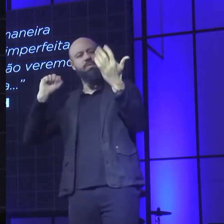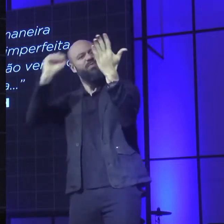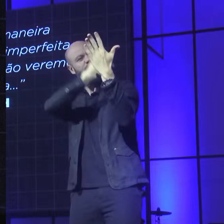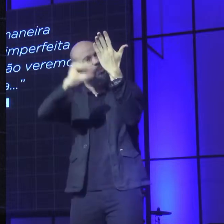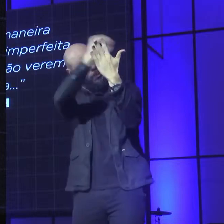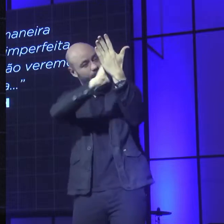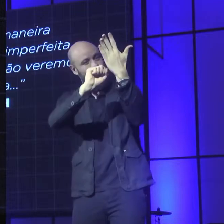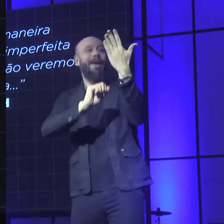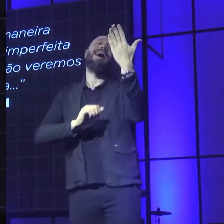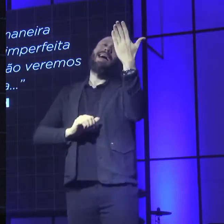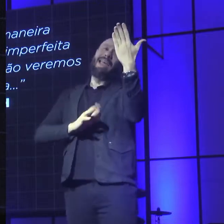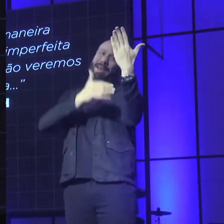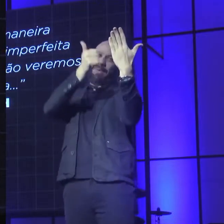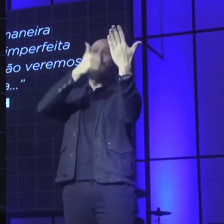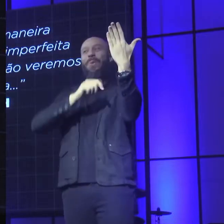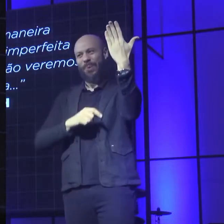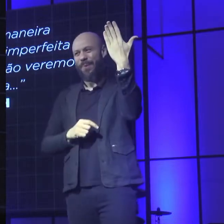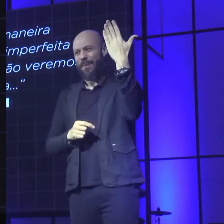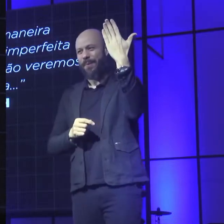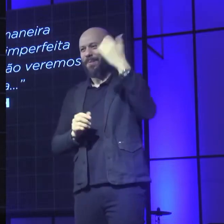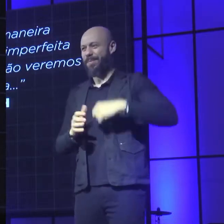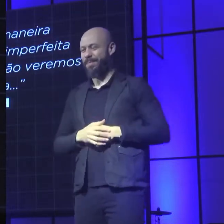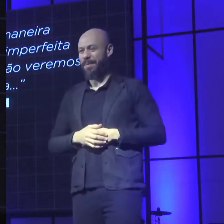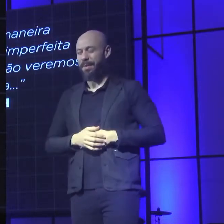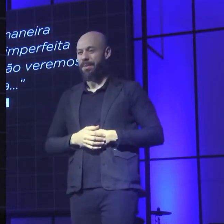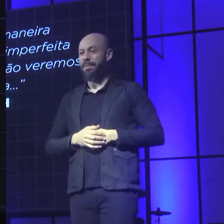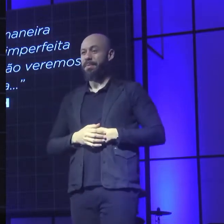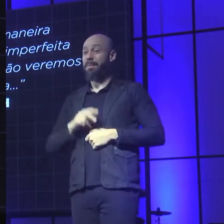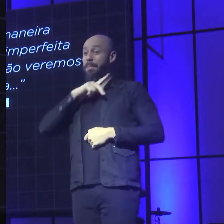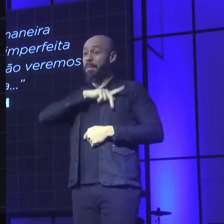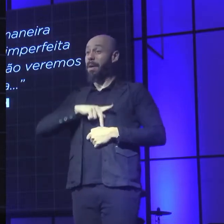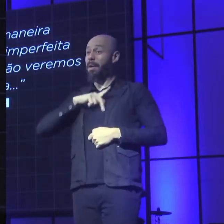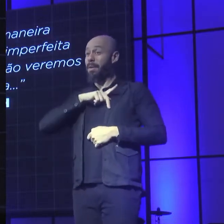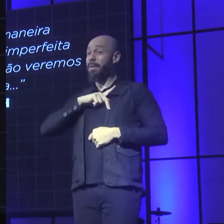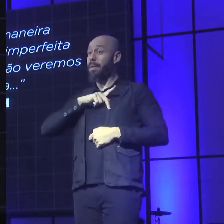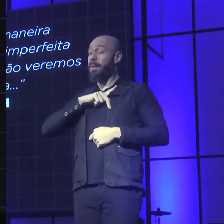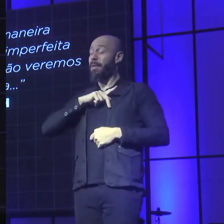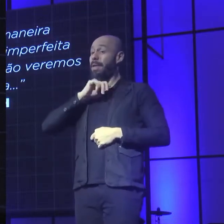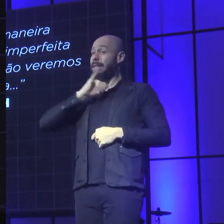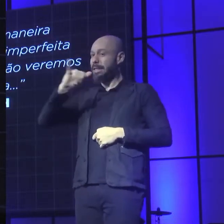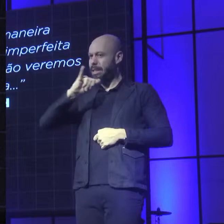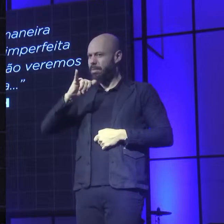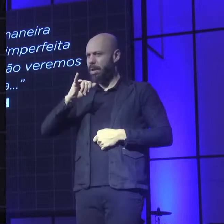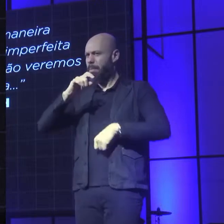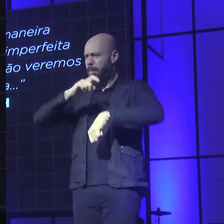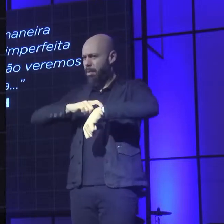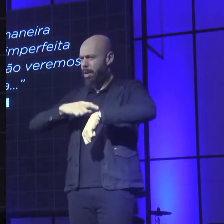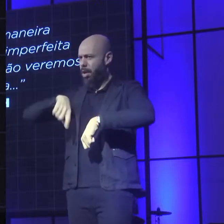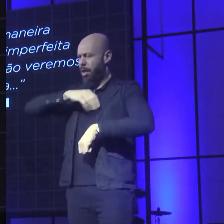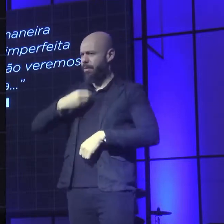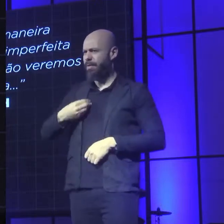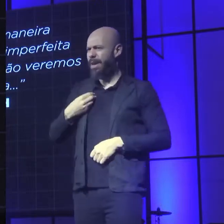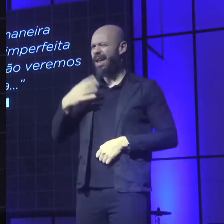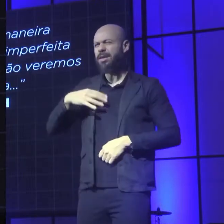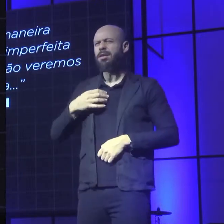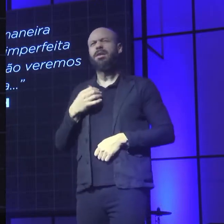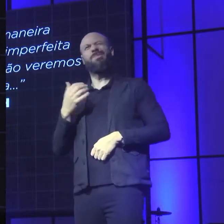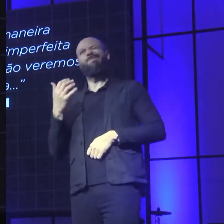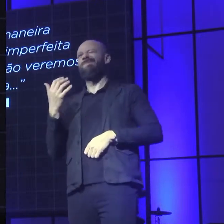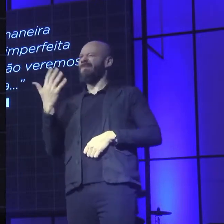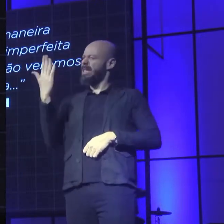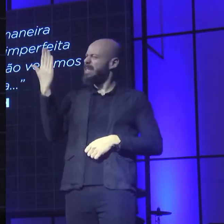claramente. É isso que Paulo está dizendo. Existe um momento na nossa vida em que a gente não percebe todas as